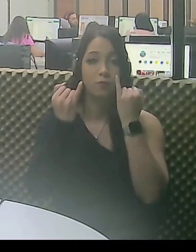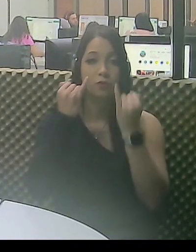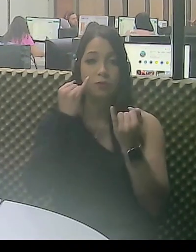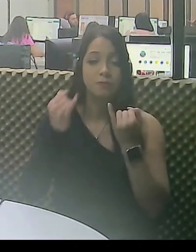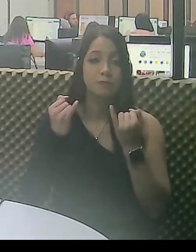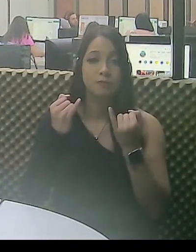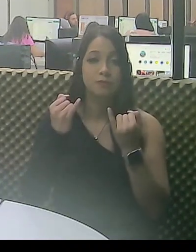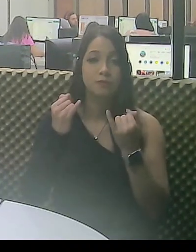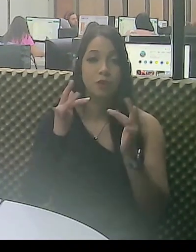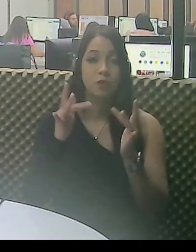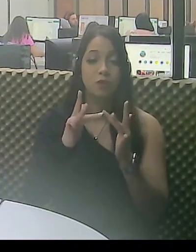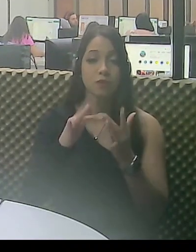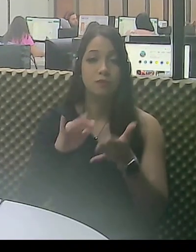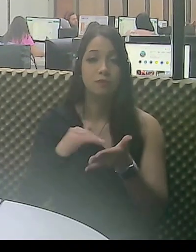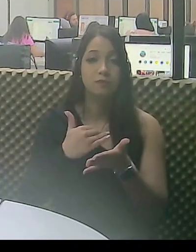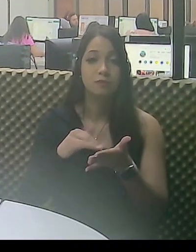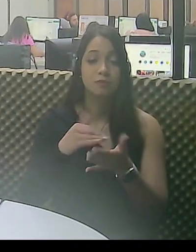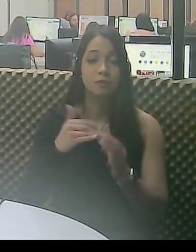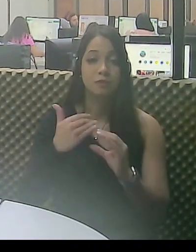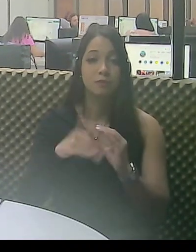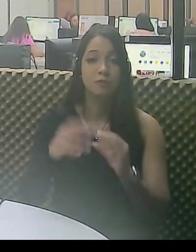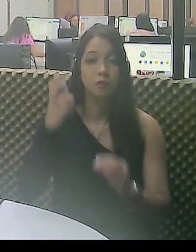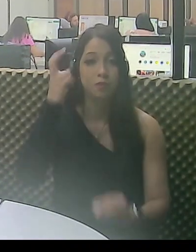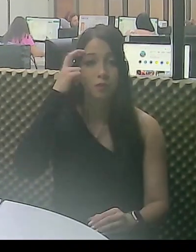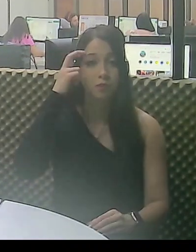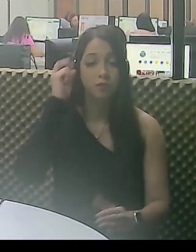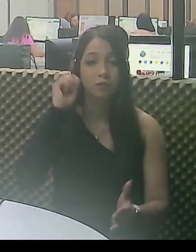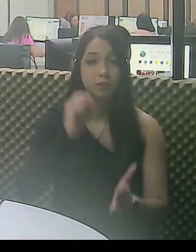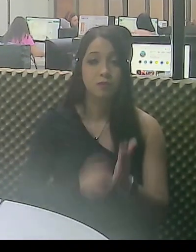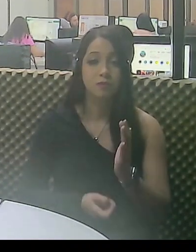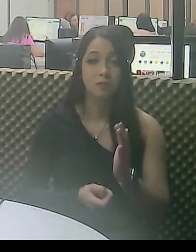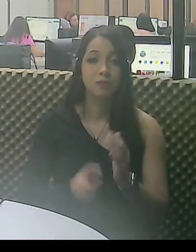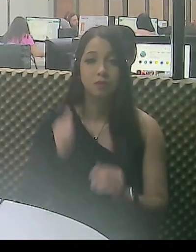informações, contate a secretaria pelo e-mail